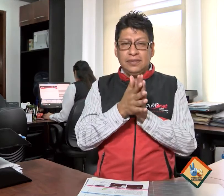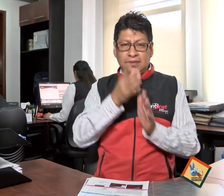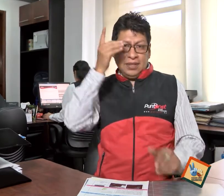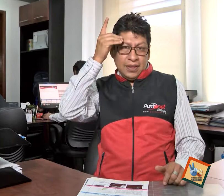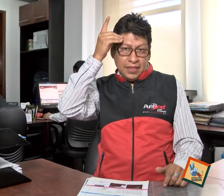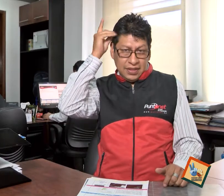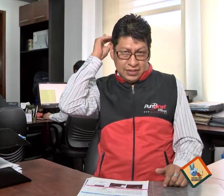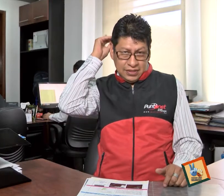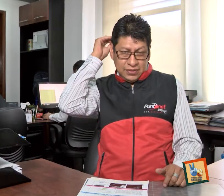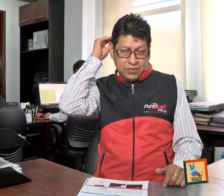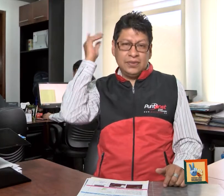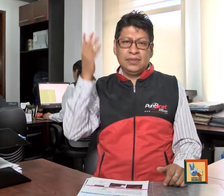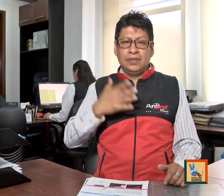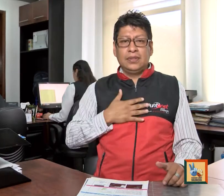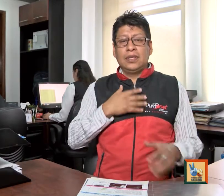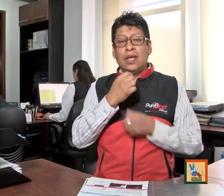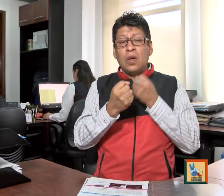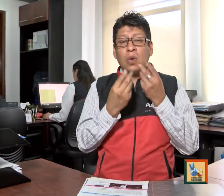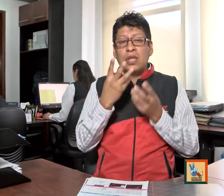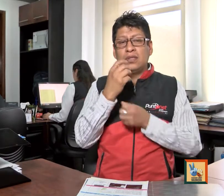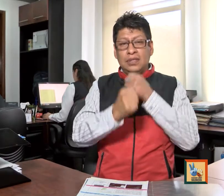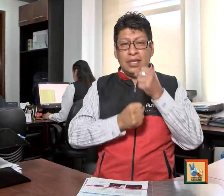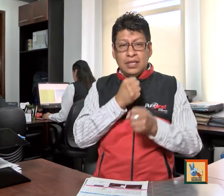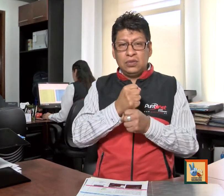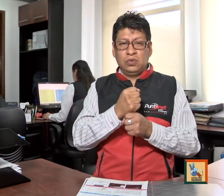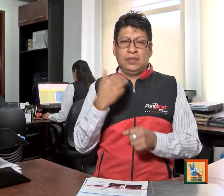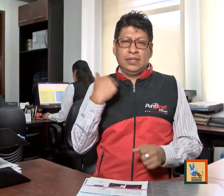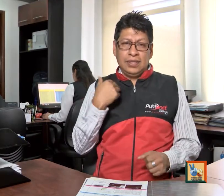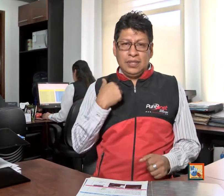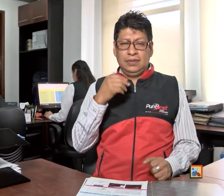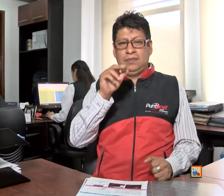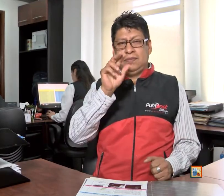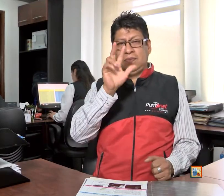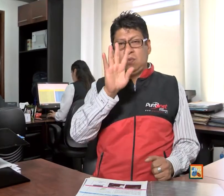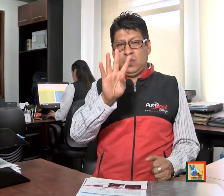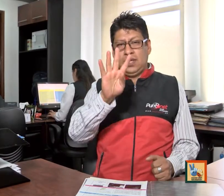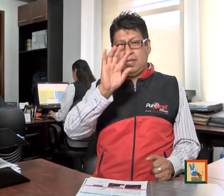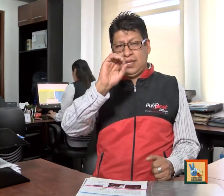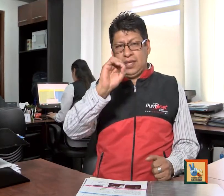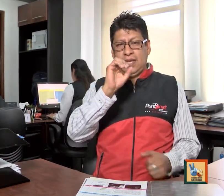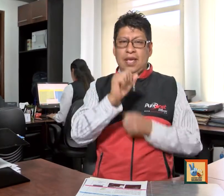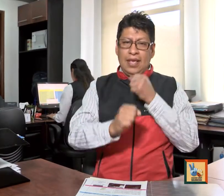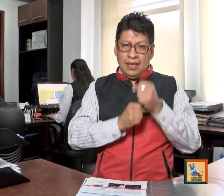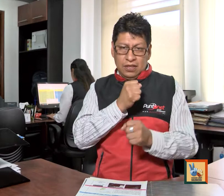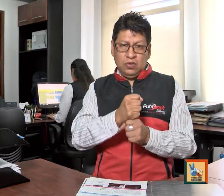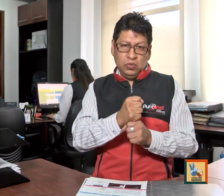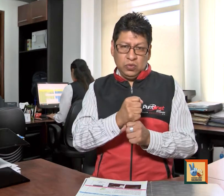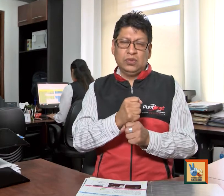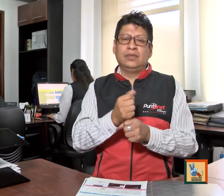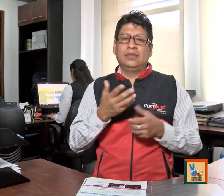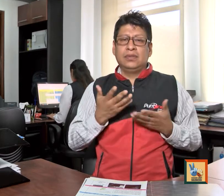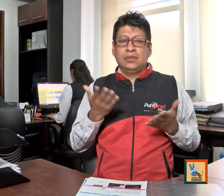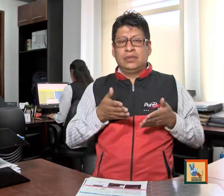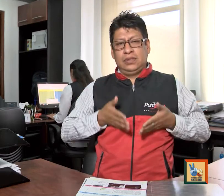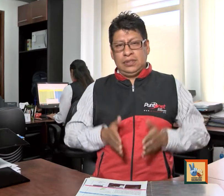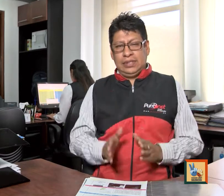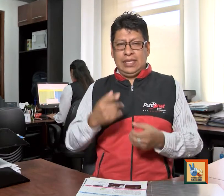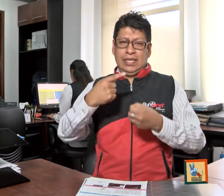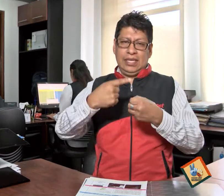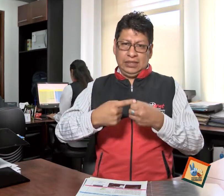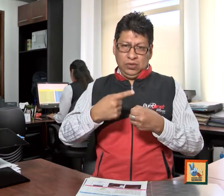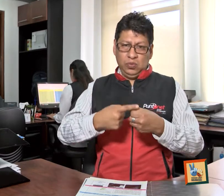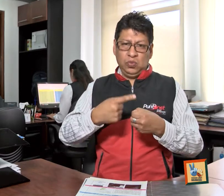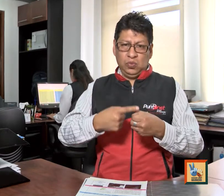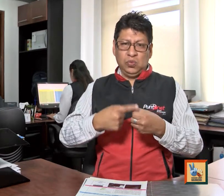y soy de la ciudad de equipo bueno quiero contarles mi historia soy una persona sorda me cuenta de